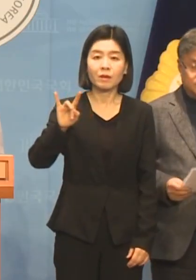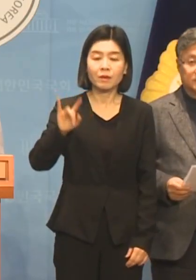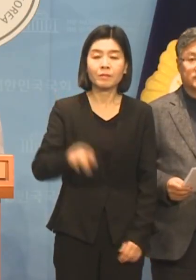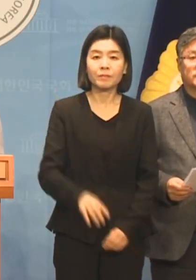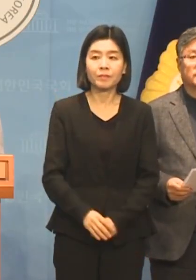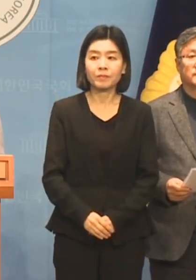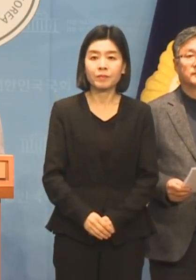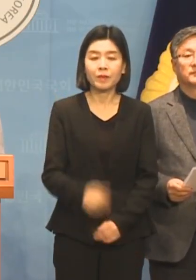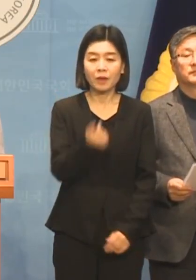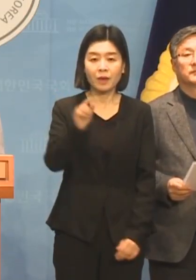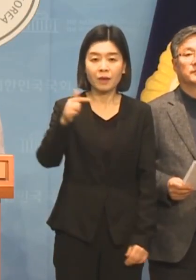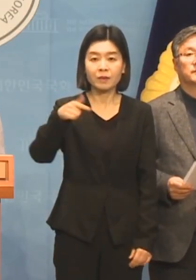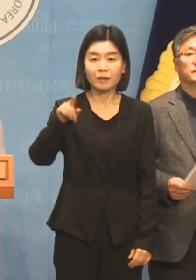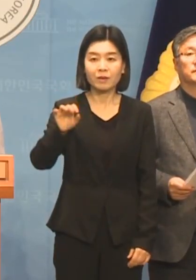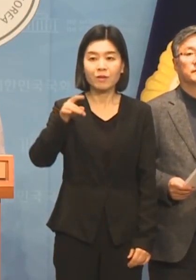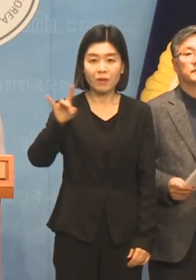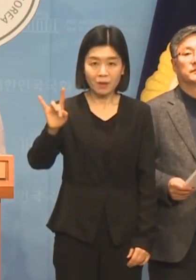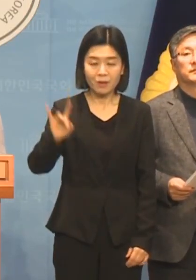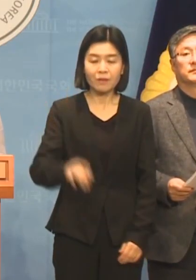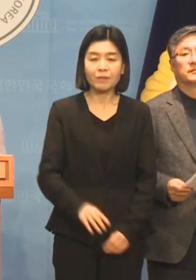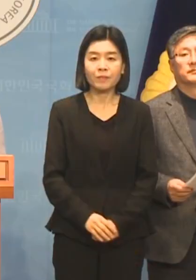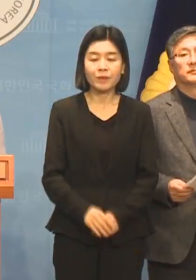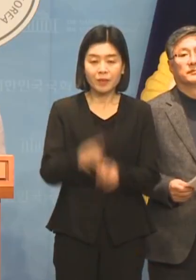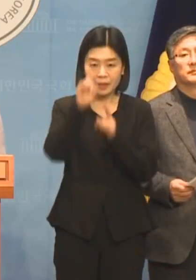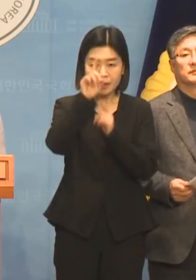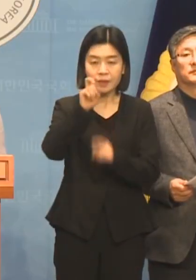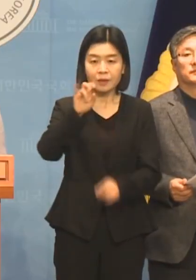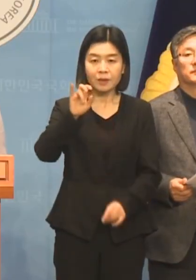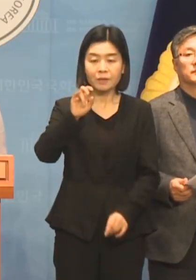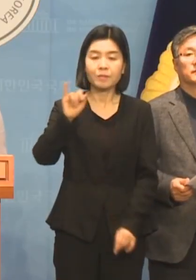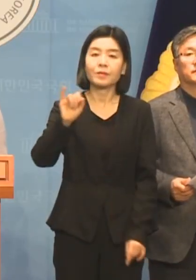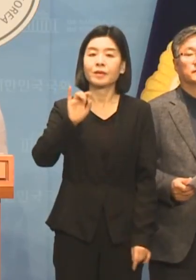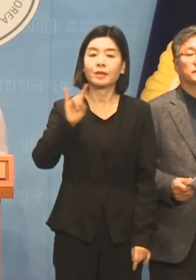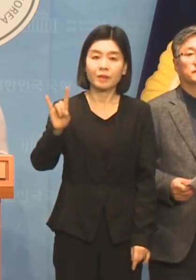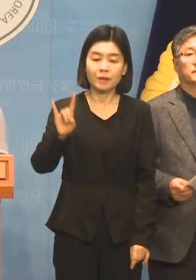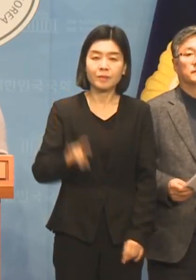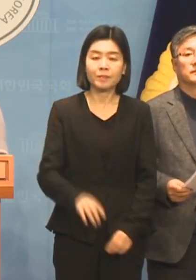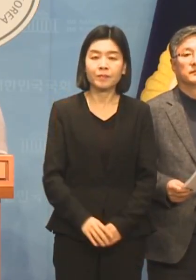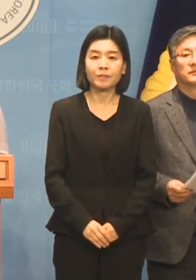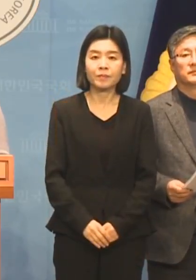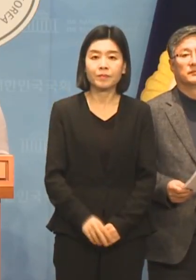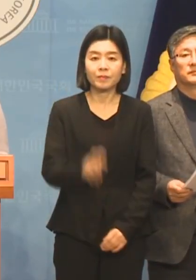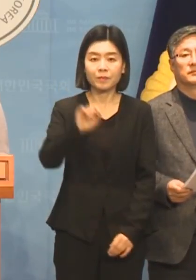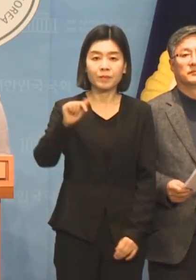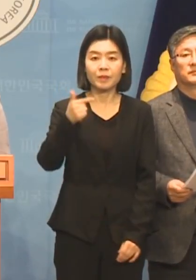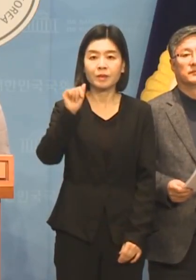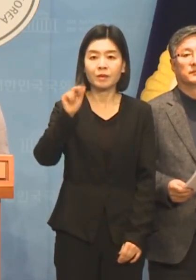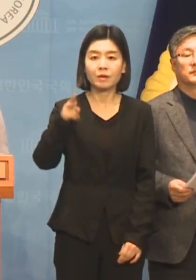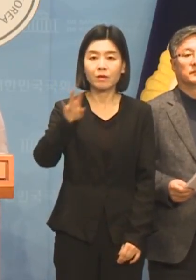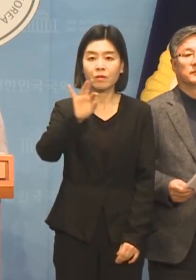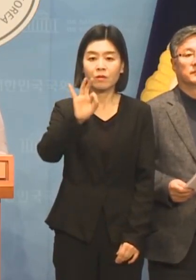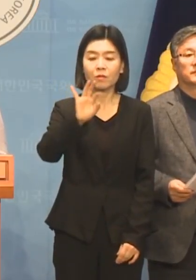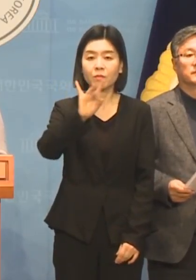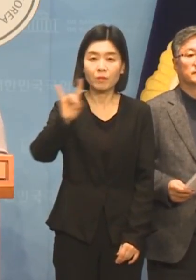오셨습니다. 한정혜 의원님 오셨습니다. 임미애 의원님 오셨습니다. 민영배